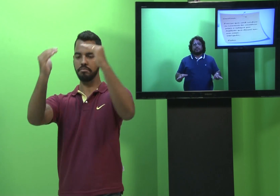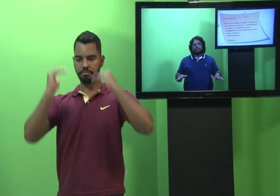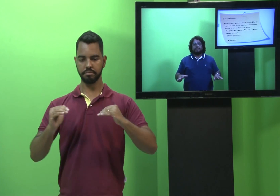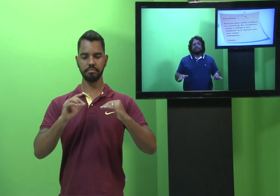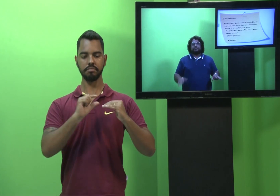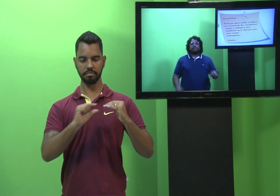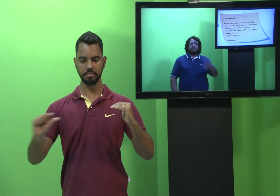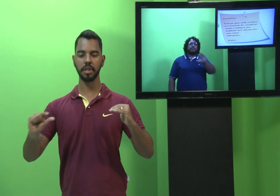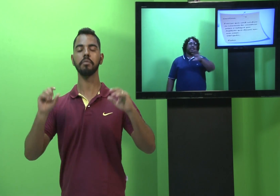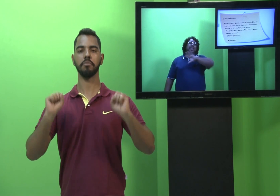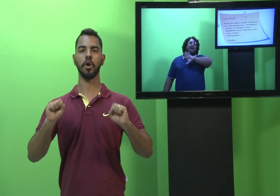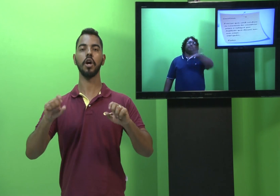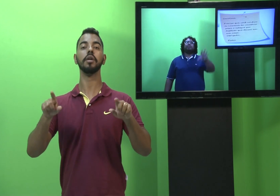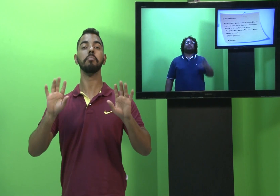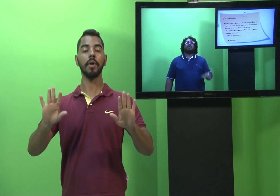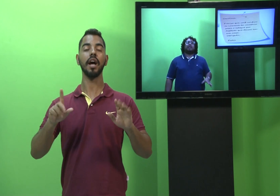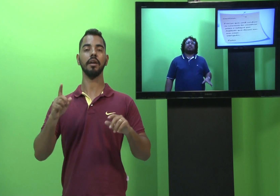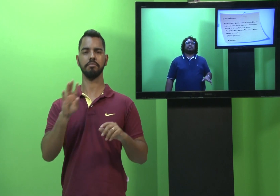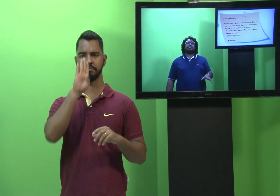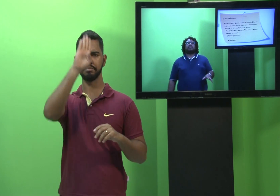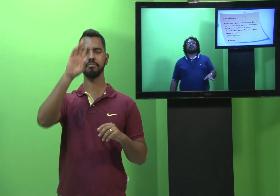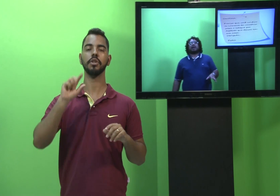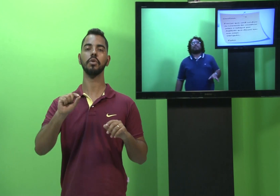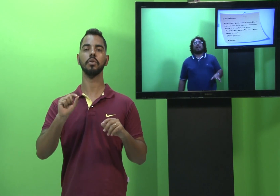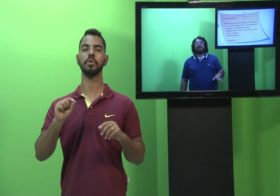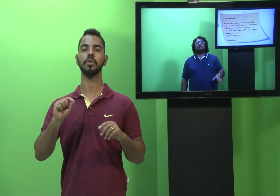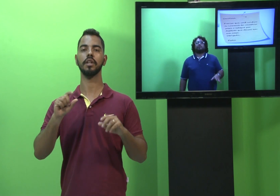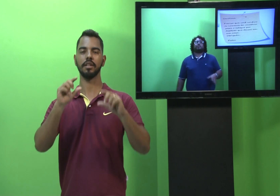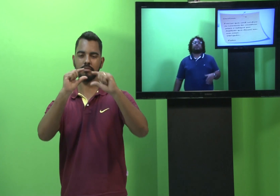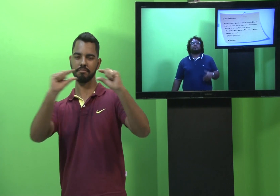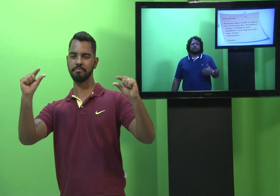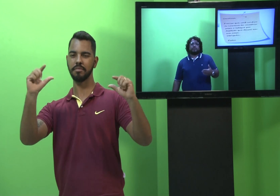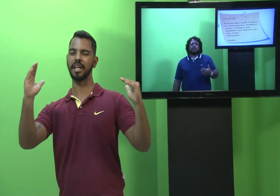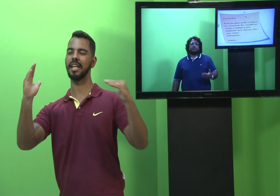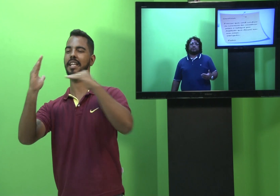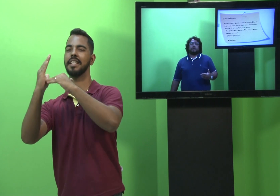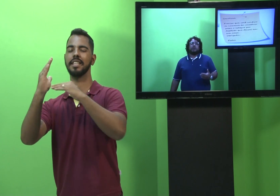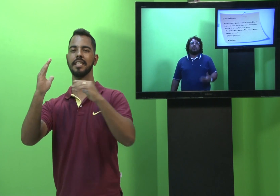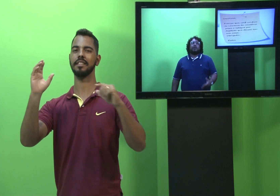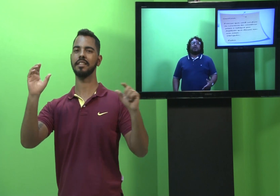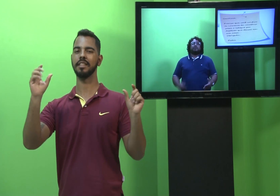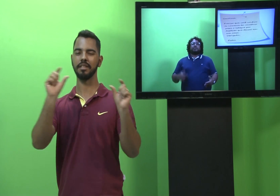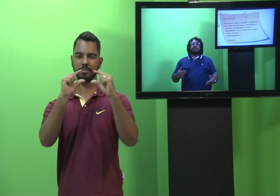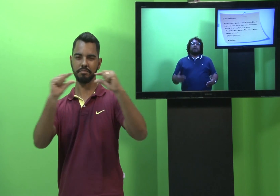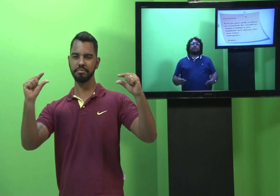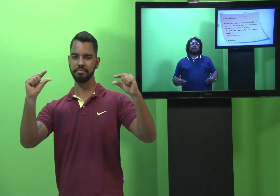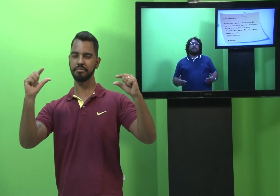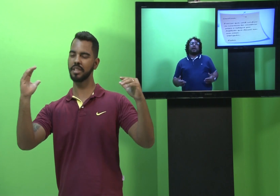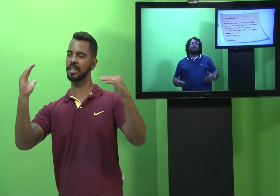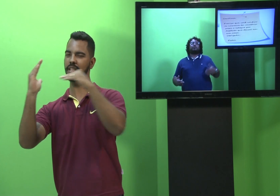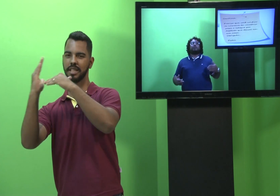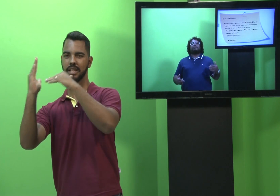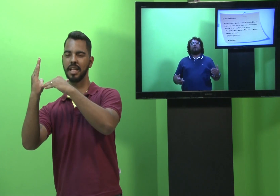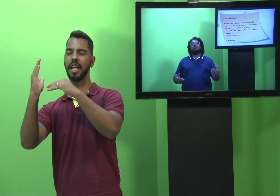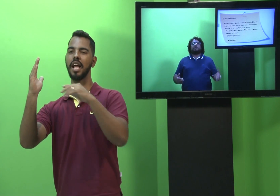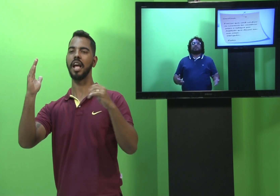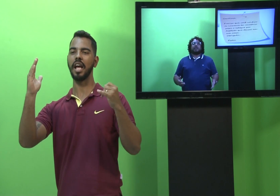letras. Há muitas maneiras de se destacar palavras ou expressões nos textos. Porém, não se deve usar mais de uma forma de